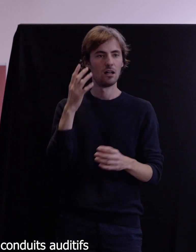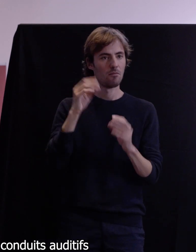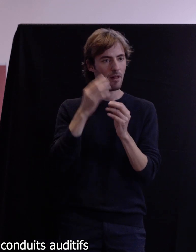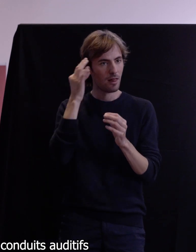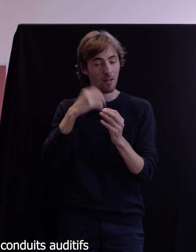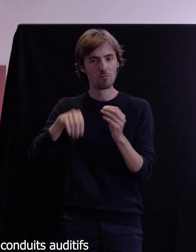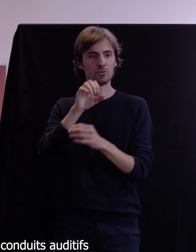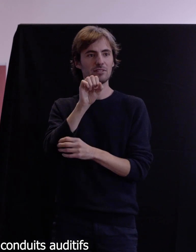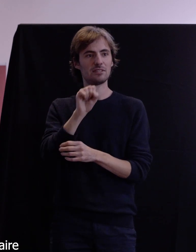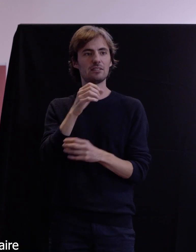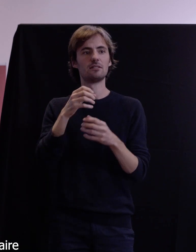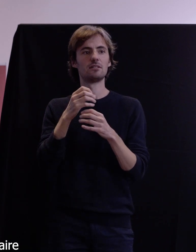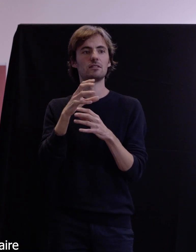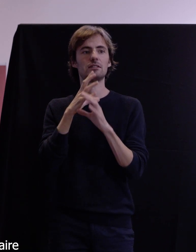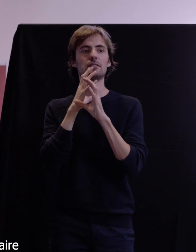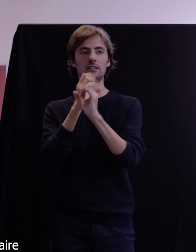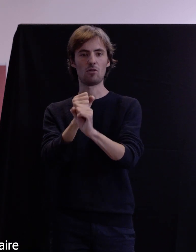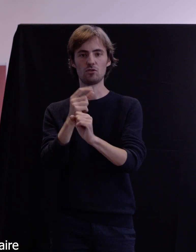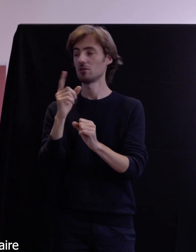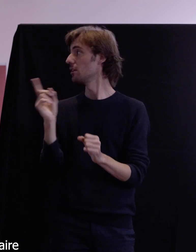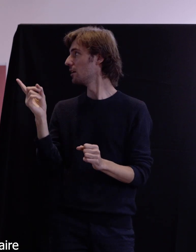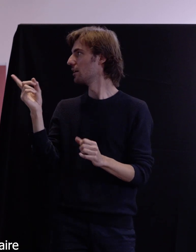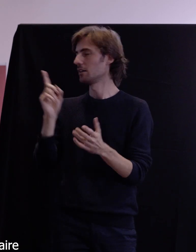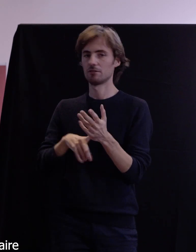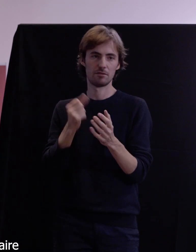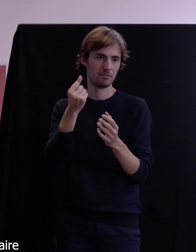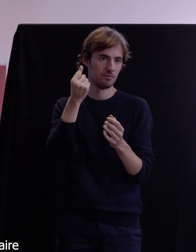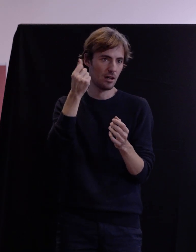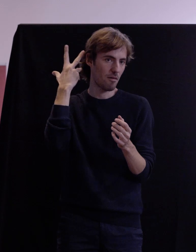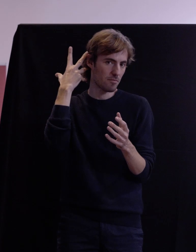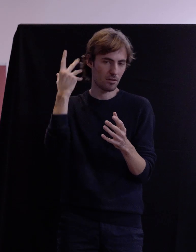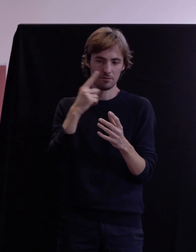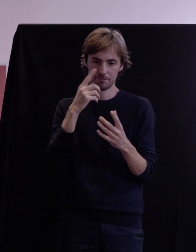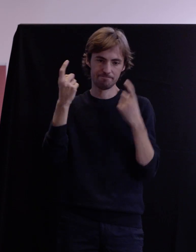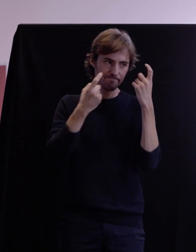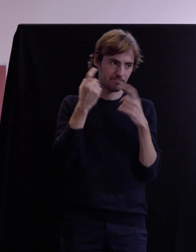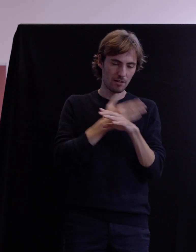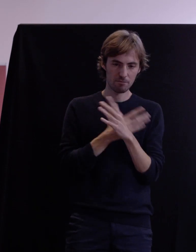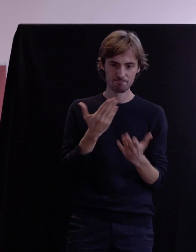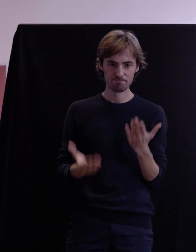internes, le projet d'implant cochléaire va devoir vraiment être pesé.